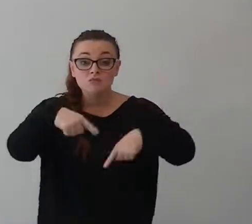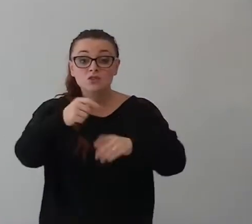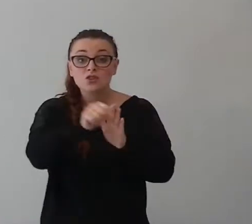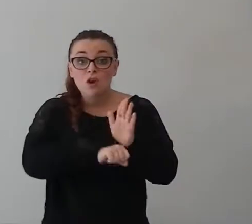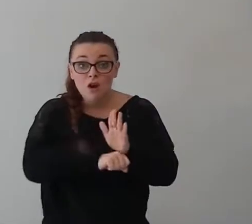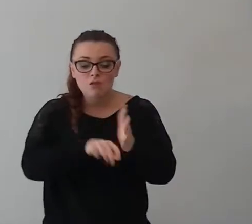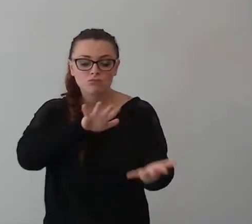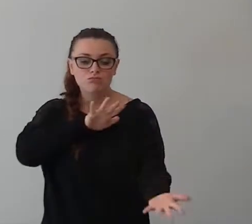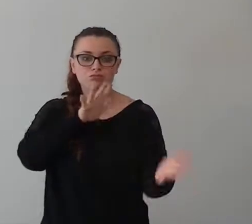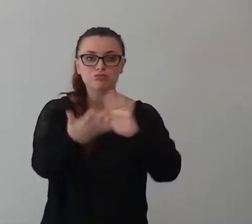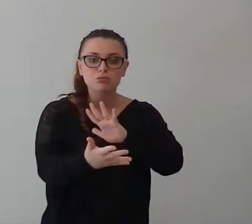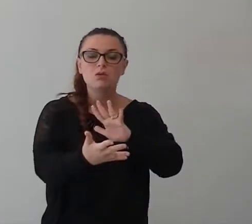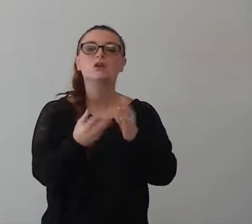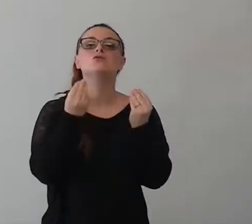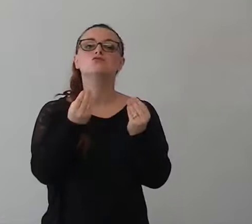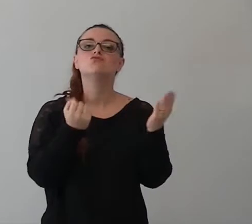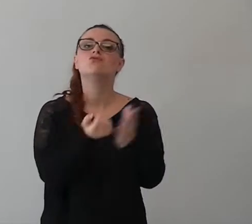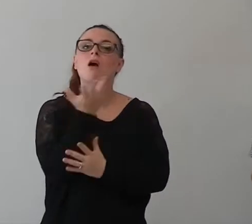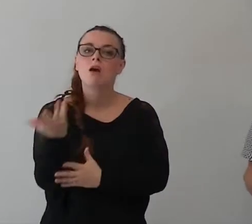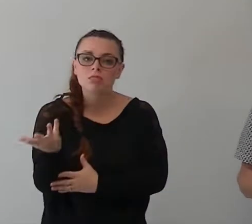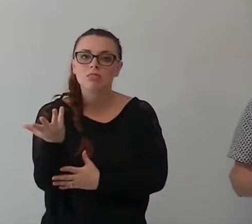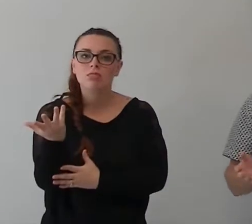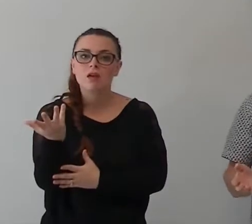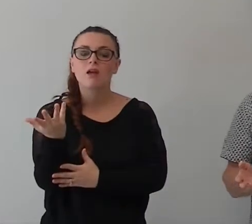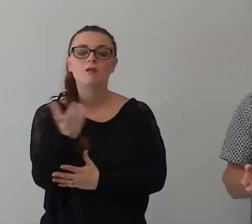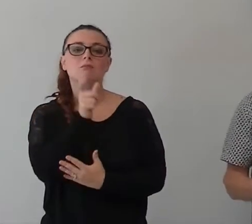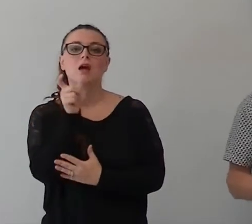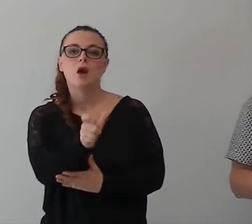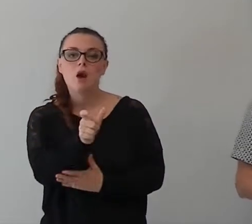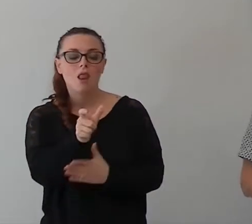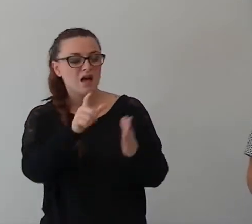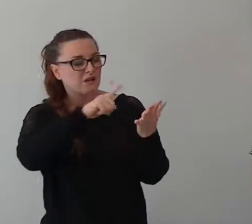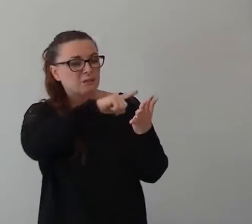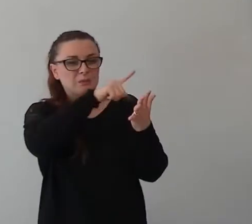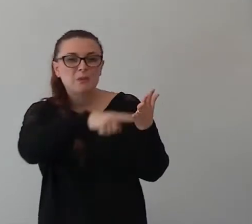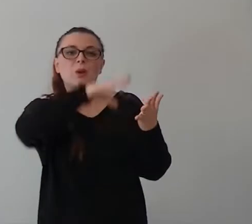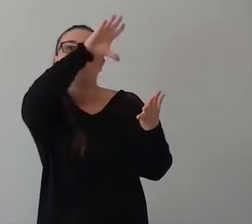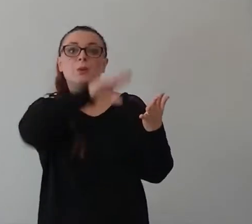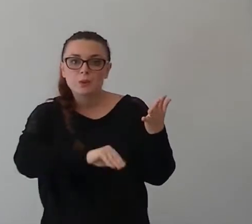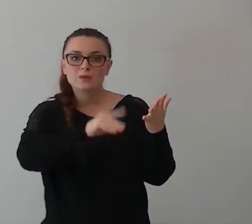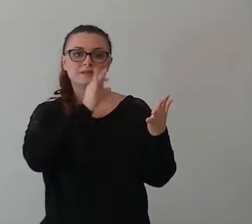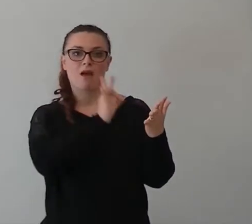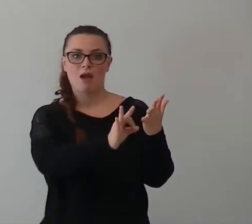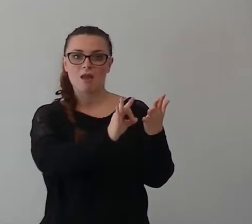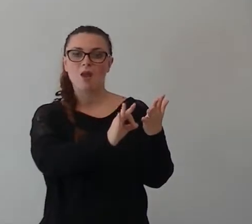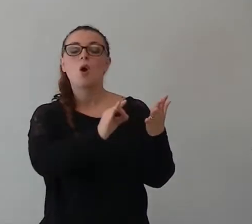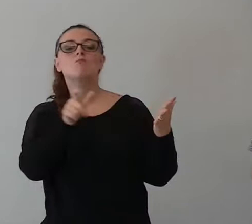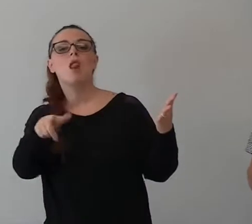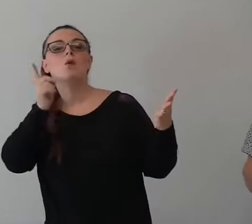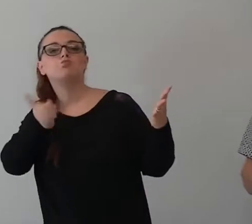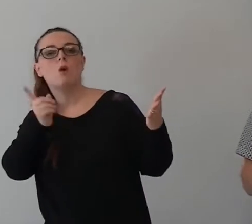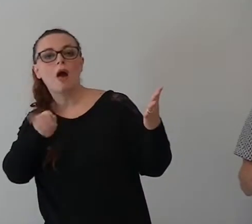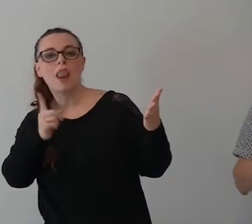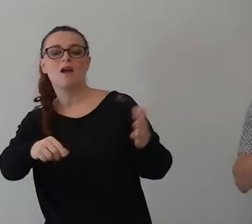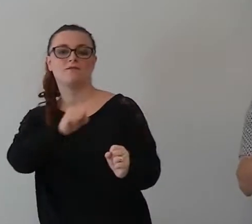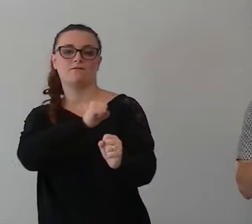un'altra parola che si inizia con la lettera F, è la fede. La fede di Ruth. La fede